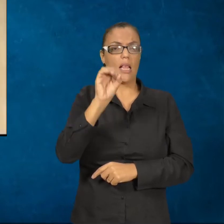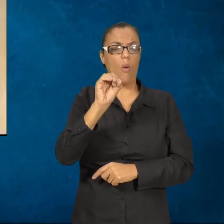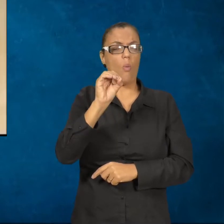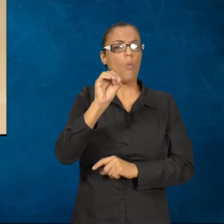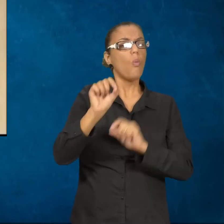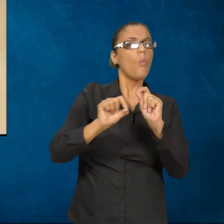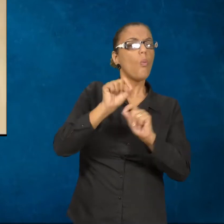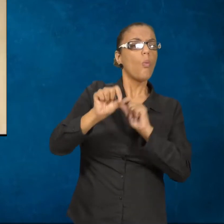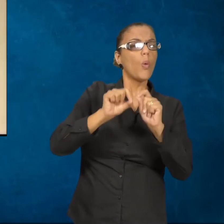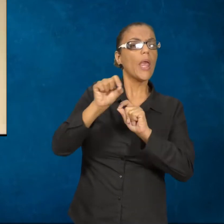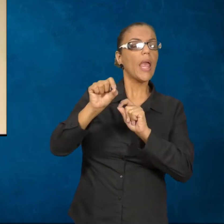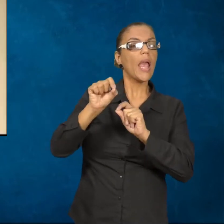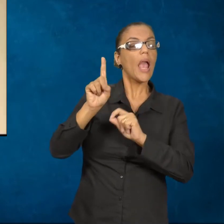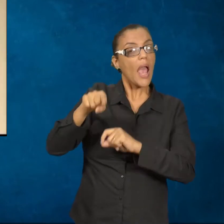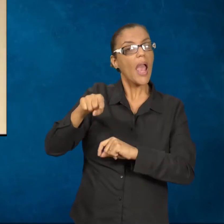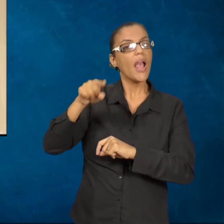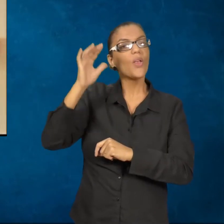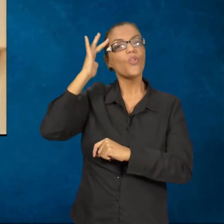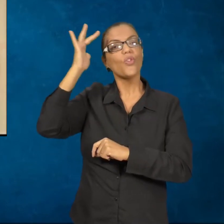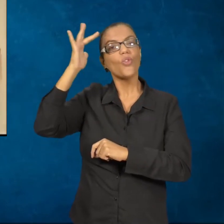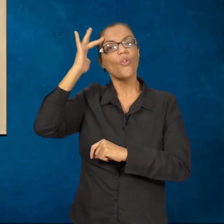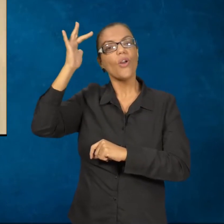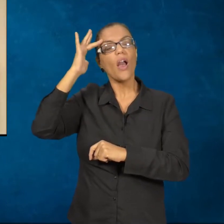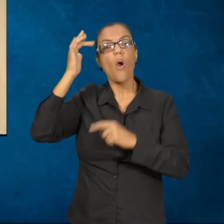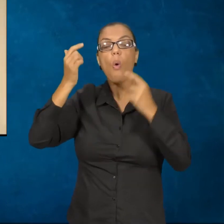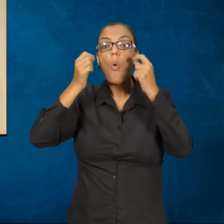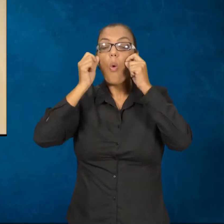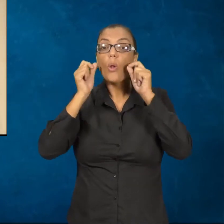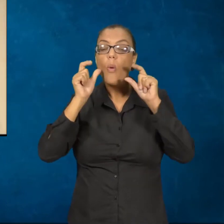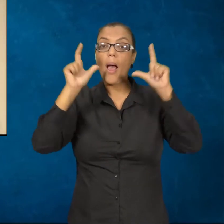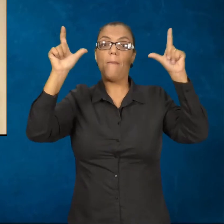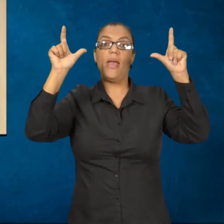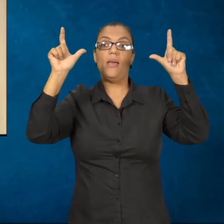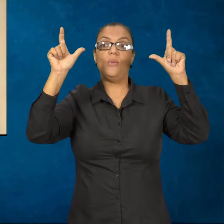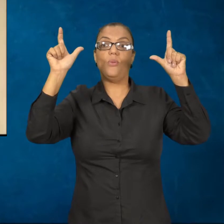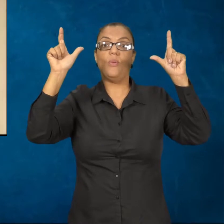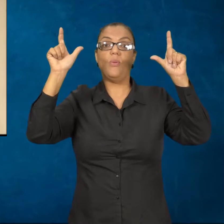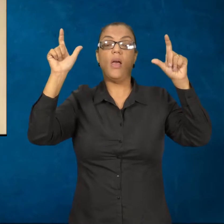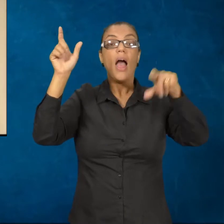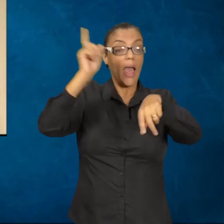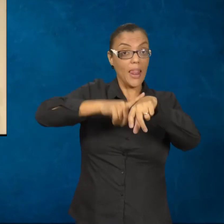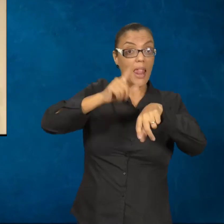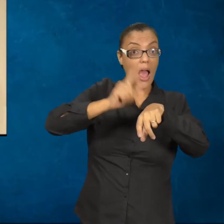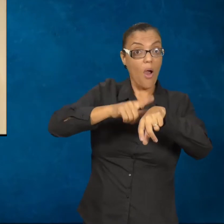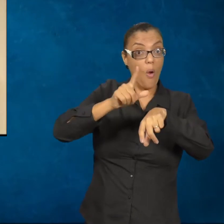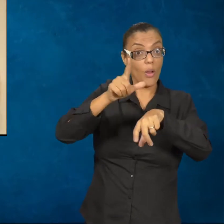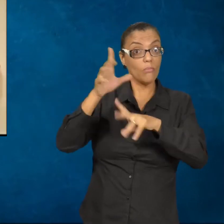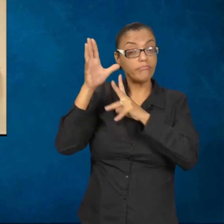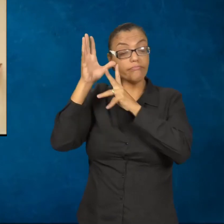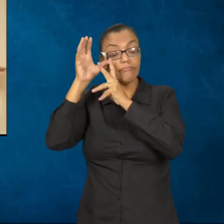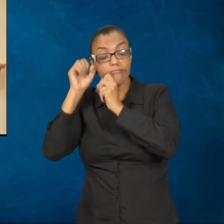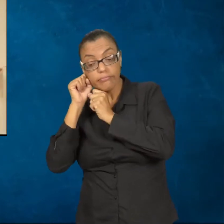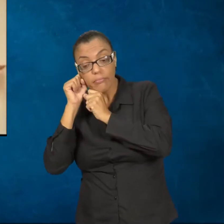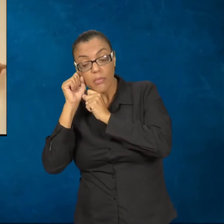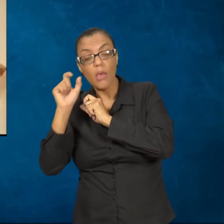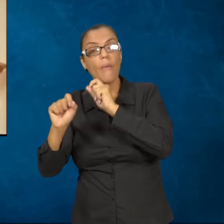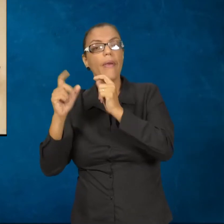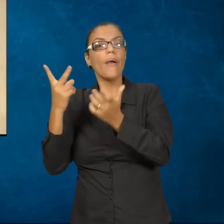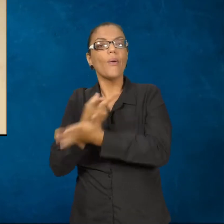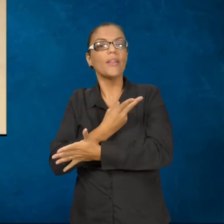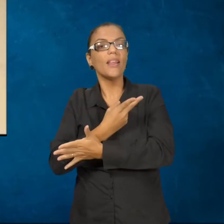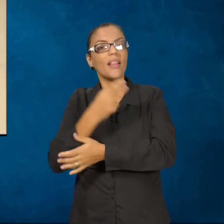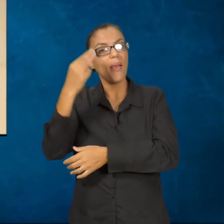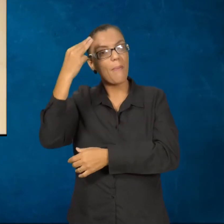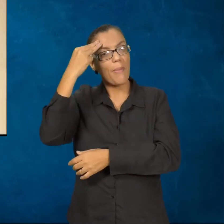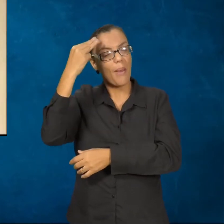dizer, e o conteúdo do que estava aqui? Uma parte vai para o lixo. E não é como no Windows, que antes pergunta, você